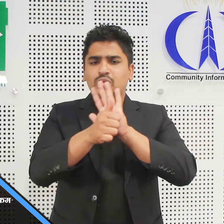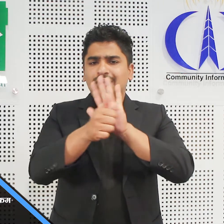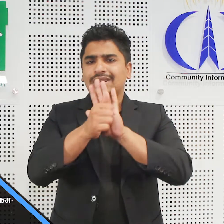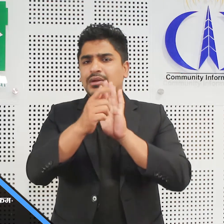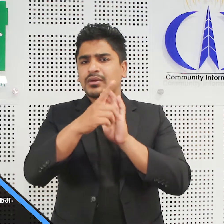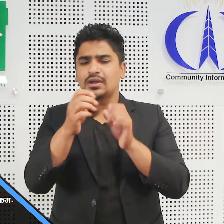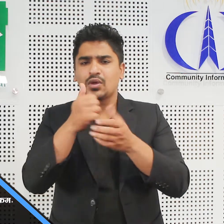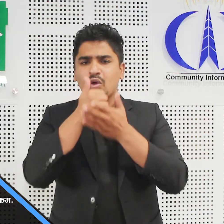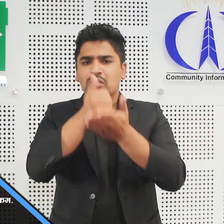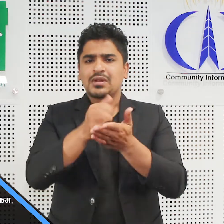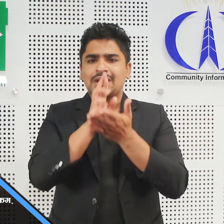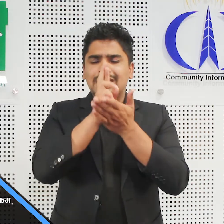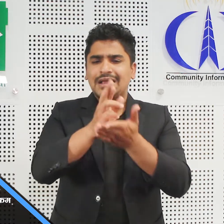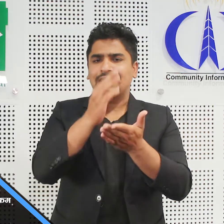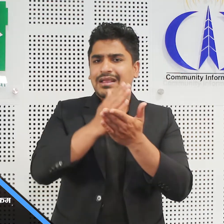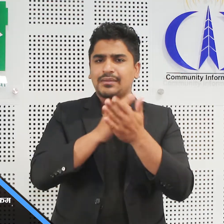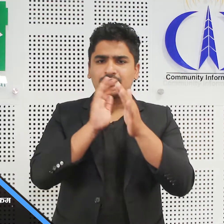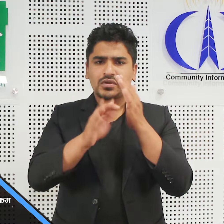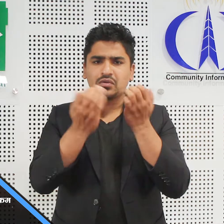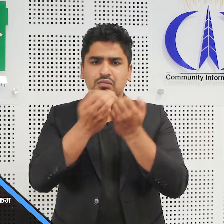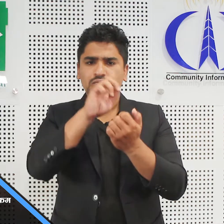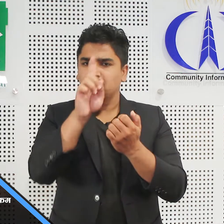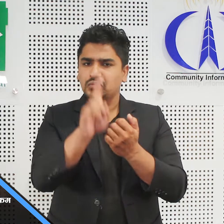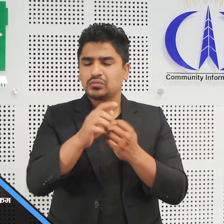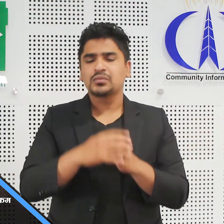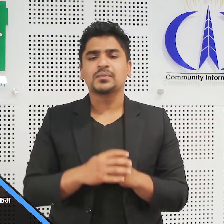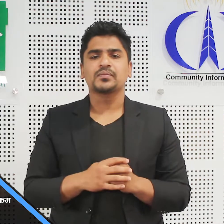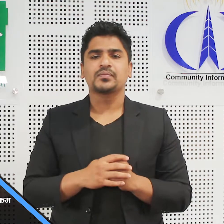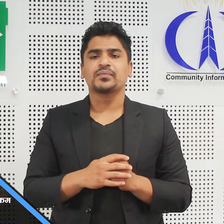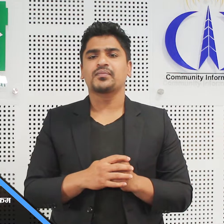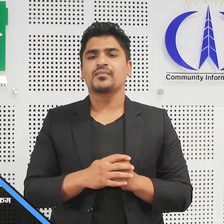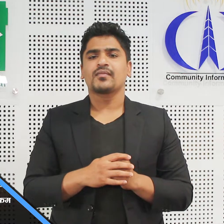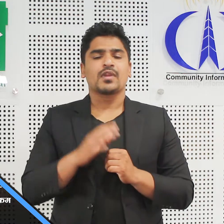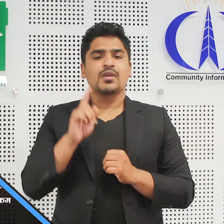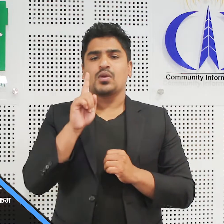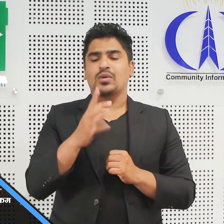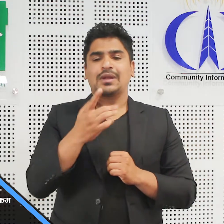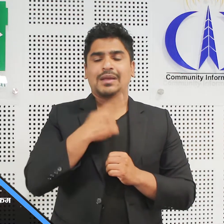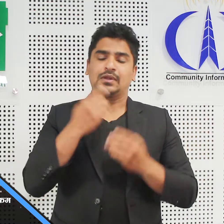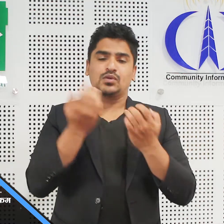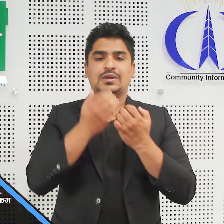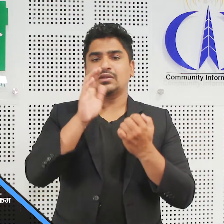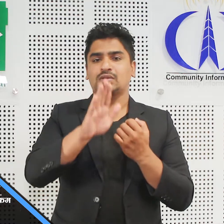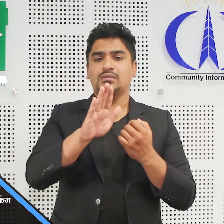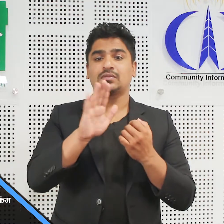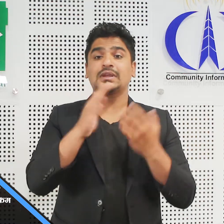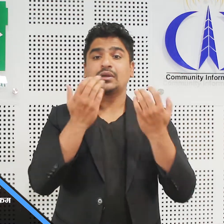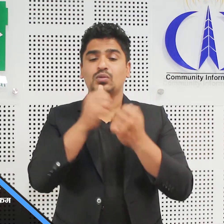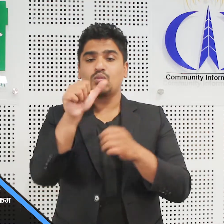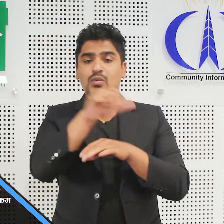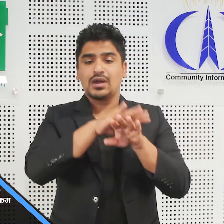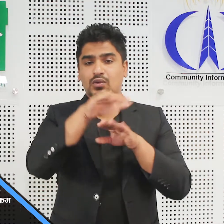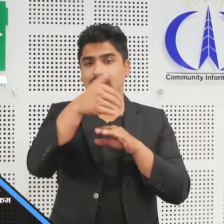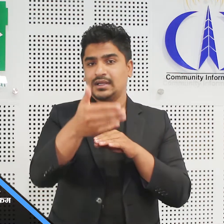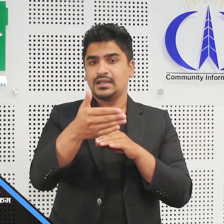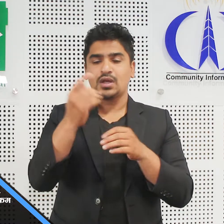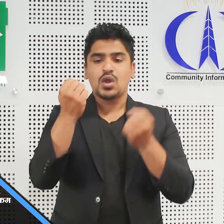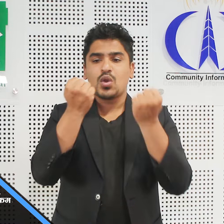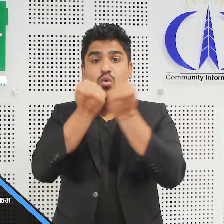गरेका व्यवसायहरूमा झन् प्रभाव पर्यो है। उनीहरूको पुनरुत्थान, व्यवसायको पुनरुत्थानको लागि चाहिँ अनुदान राहतका कार्यक्रमहरू सञ्चालन गर्नुभयो कि नै, त्यसमा के